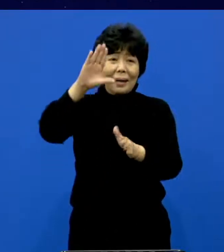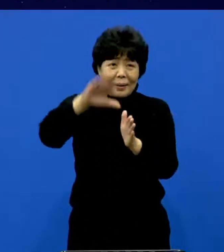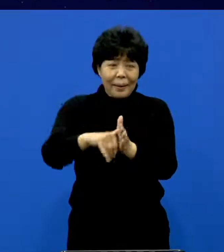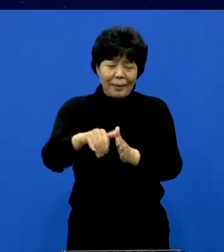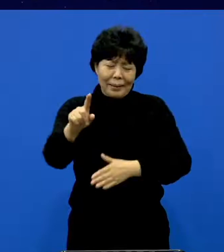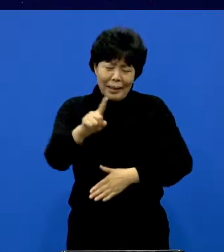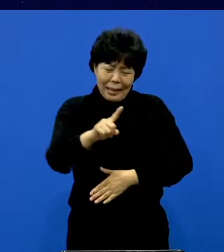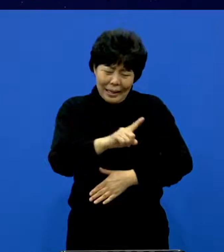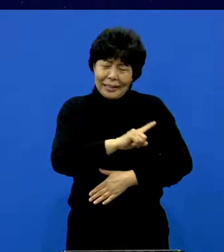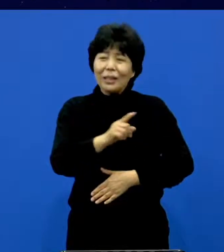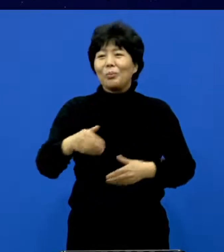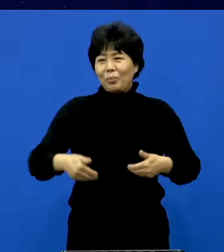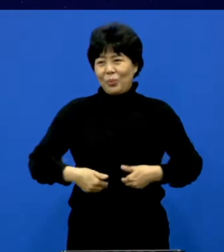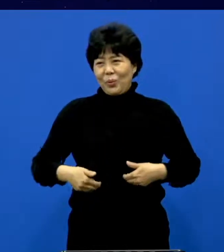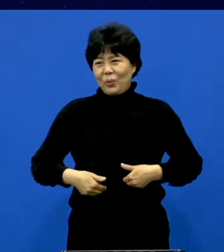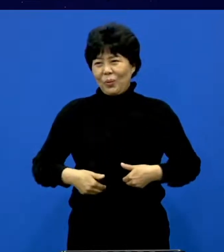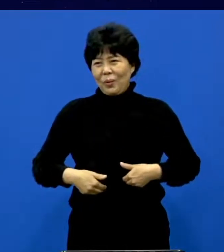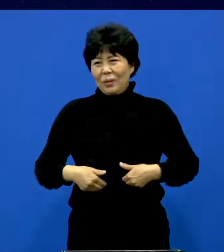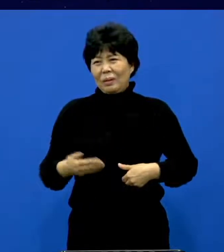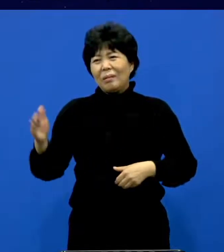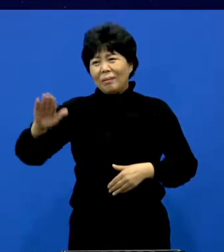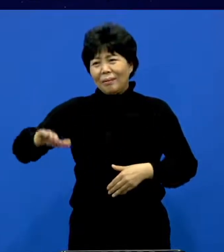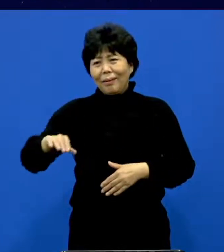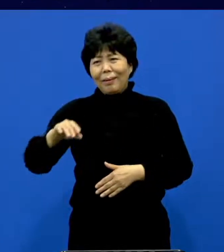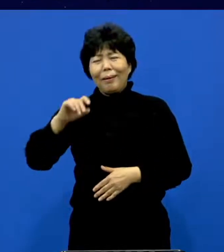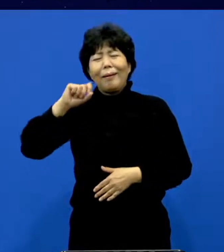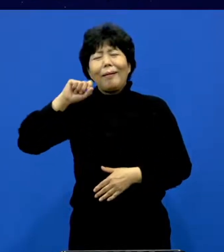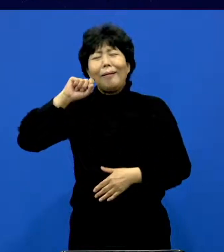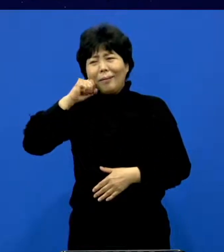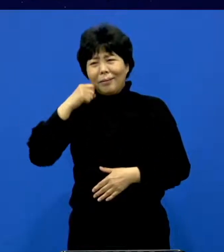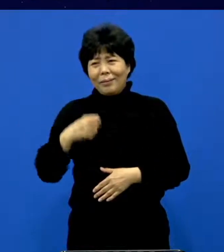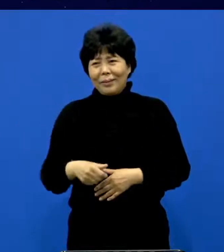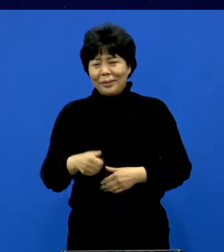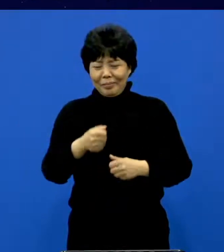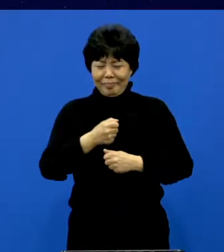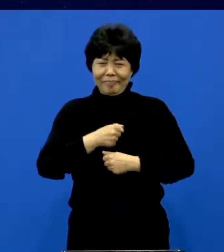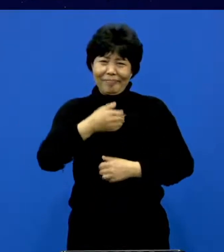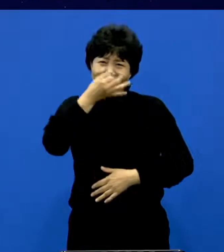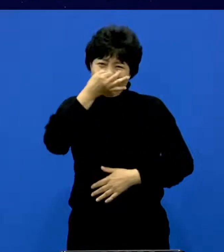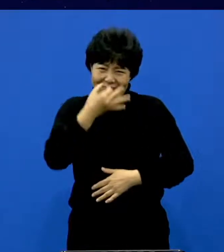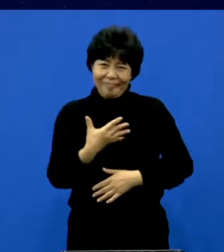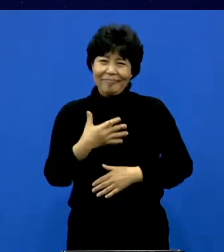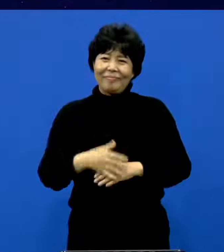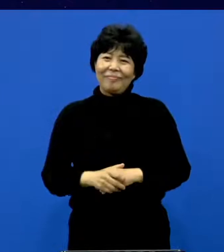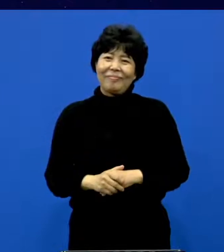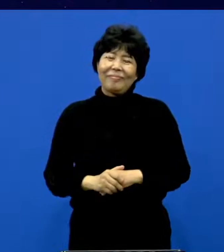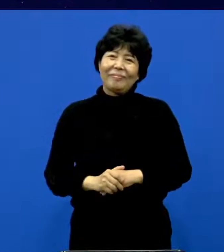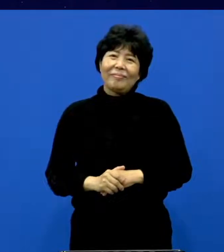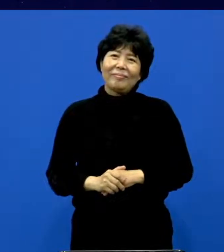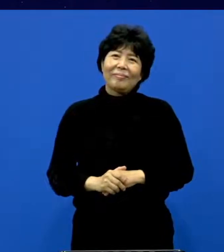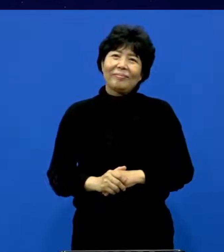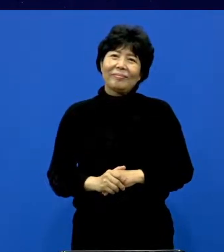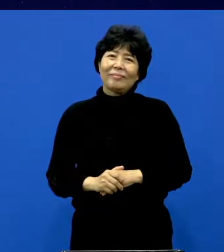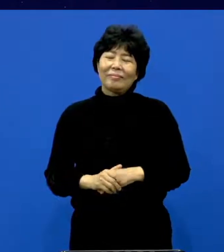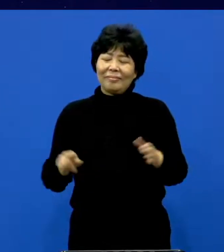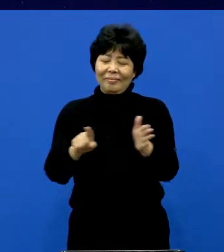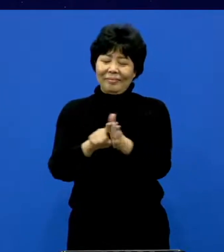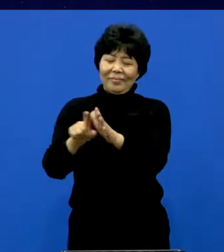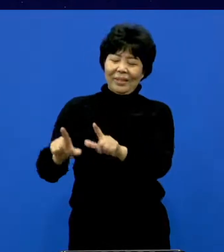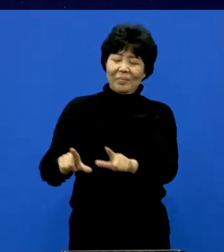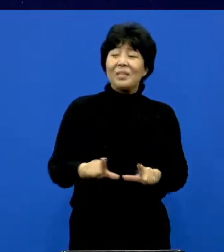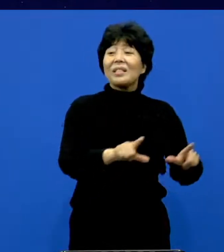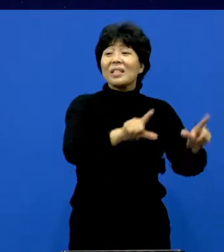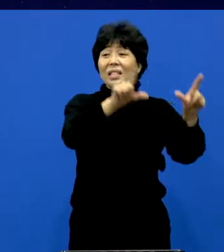부분인데, 사실 이거 하나하나가 다 어려운 것입니다. 지키기가, 행동하기 어려운 것입니다. 여러분, 우리